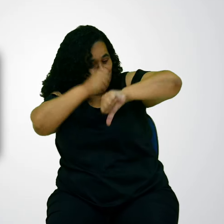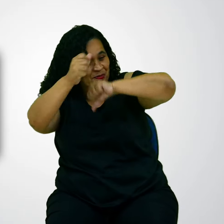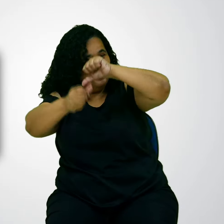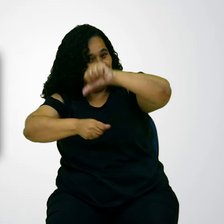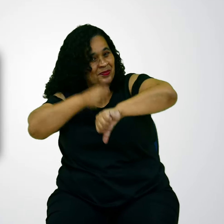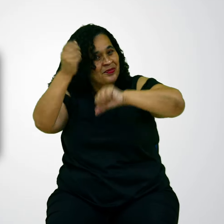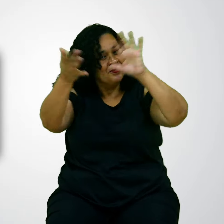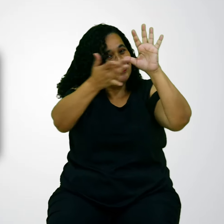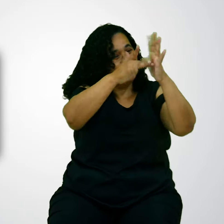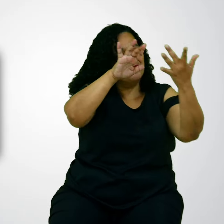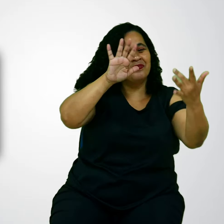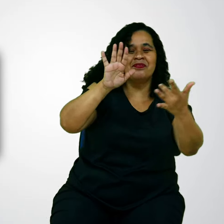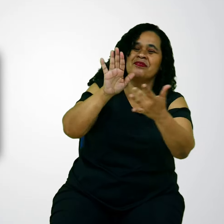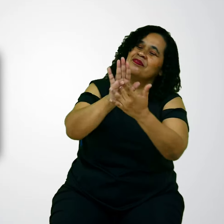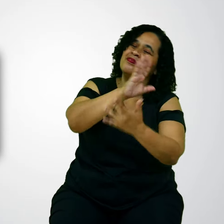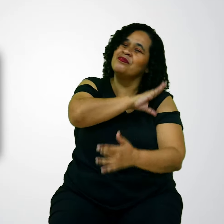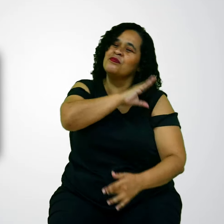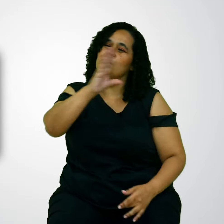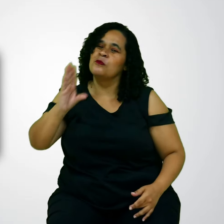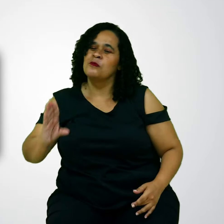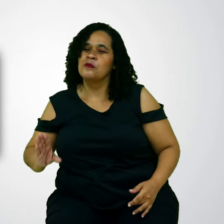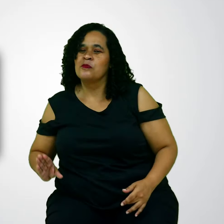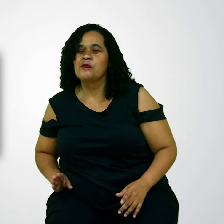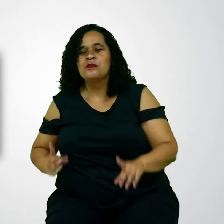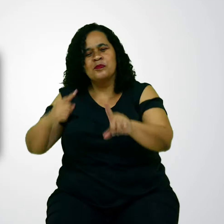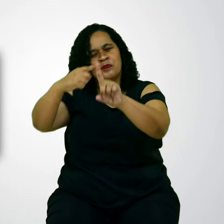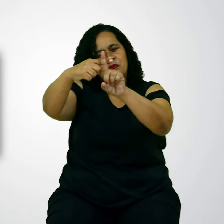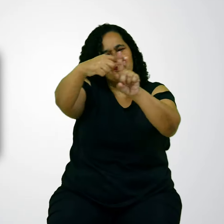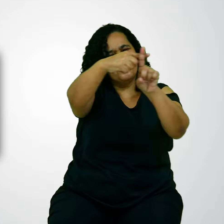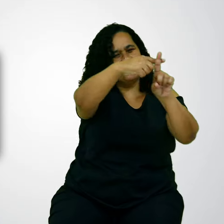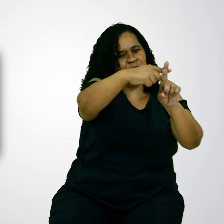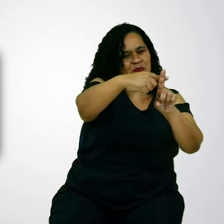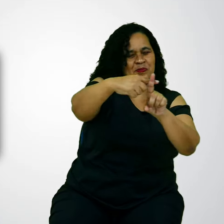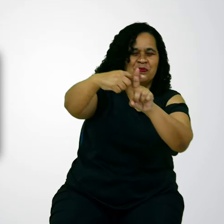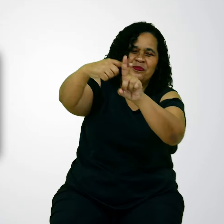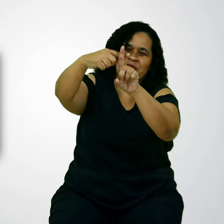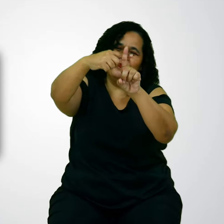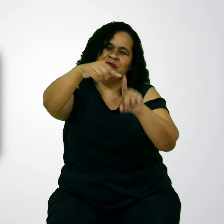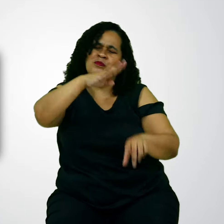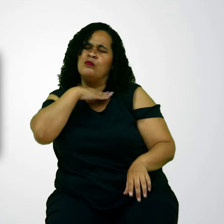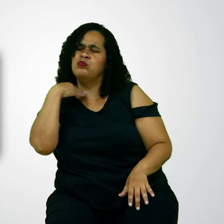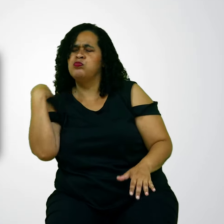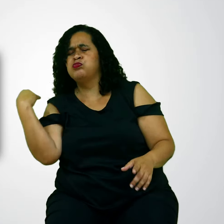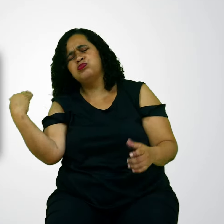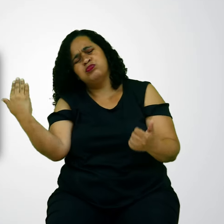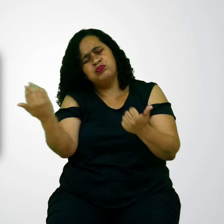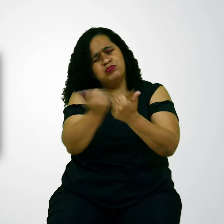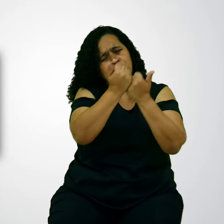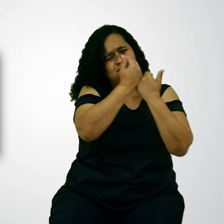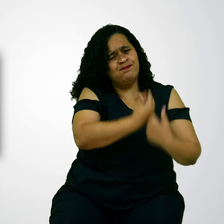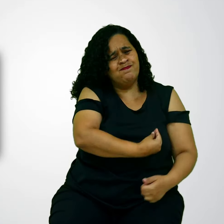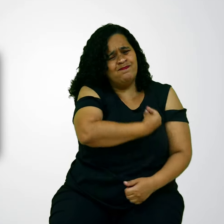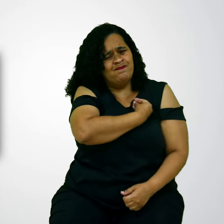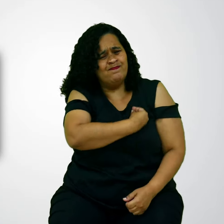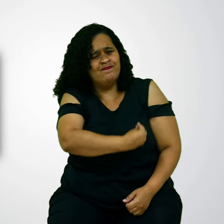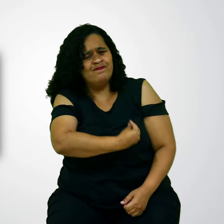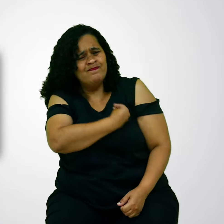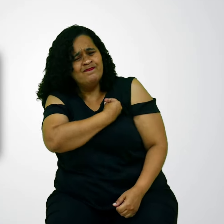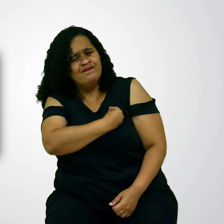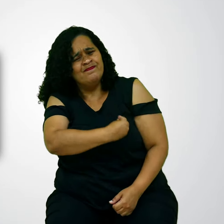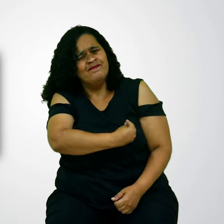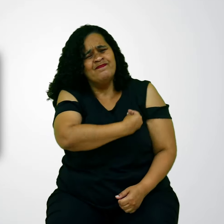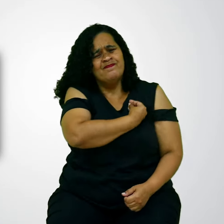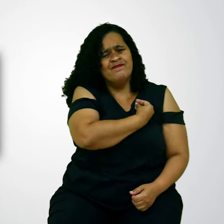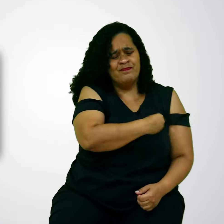Cristo Salvador. Lá na cruz morreu em meu lugar. dívida